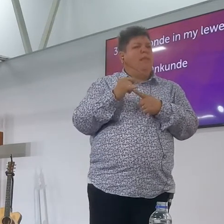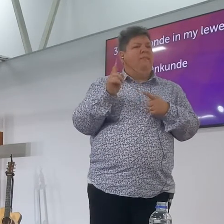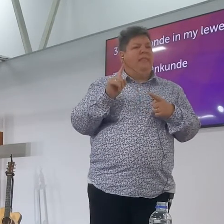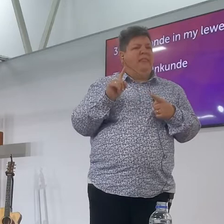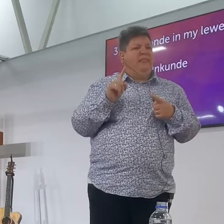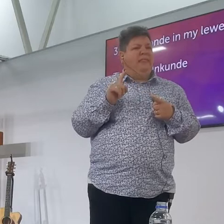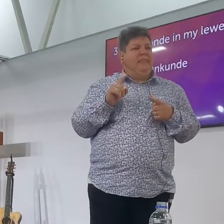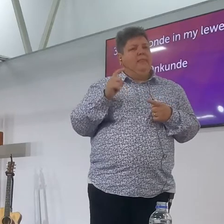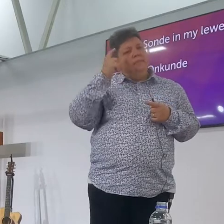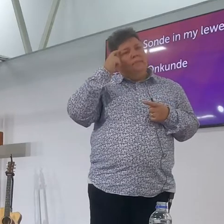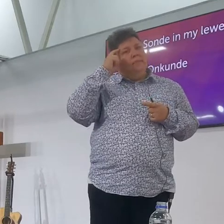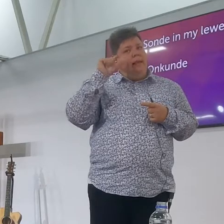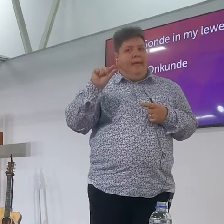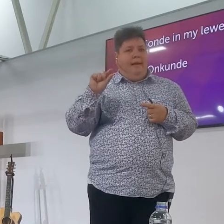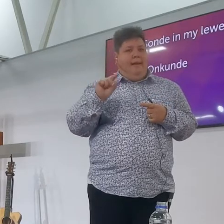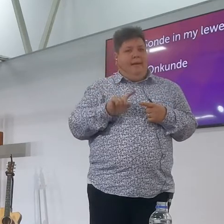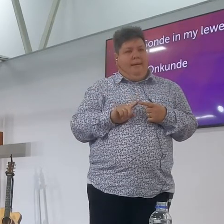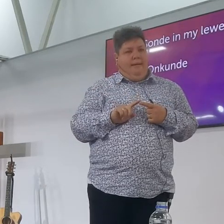onkunde.